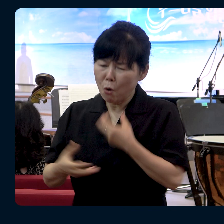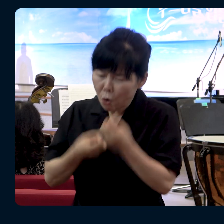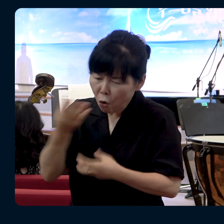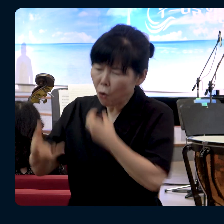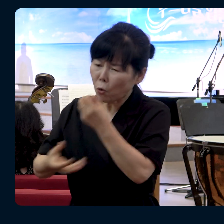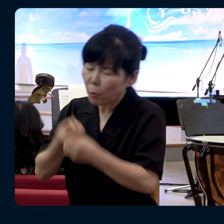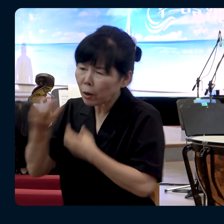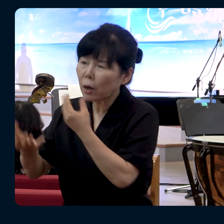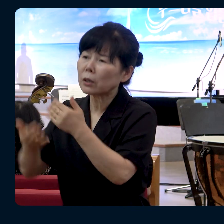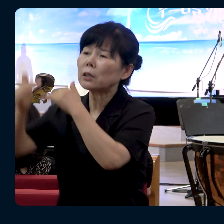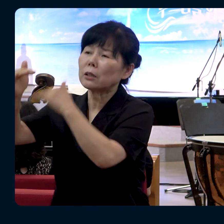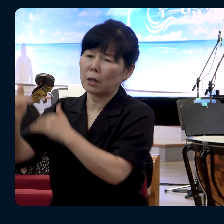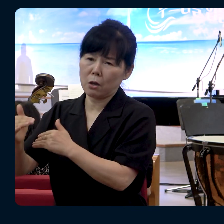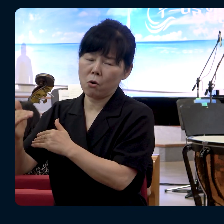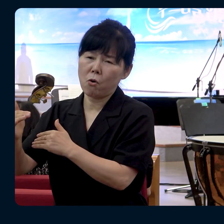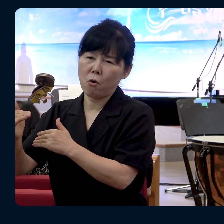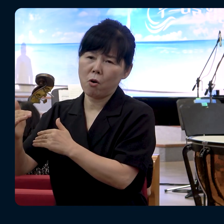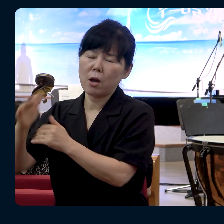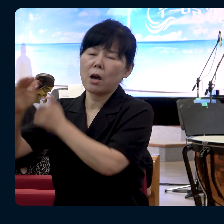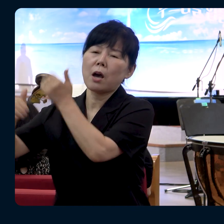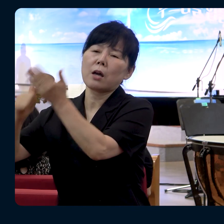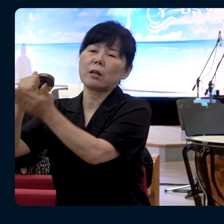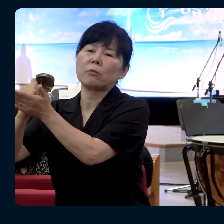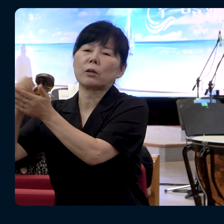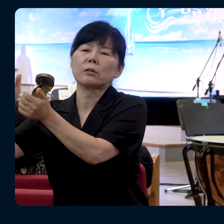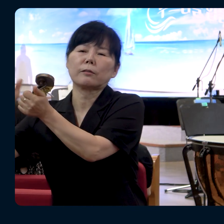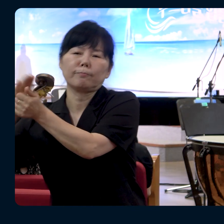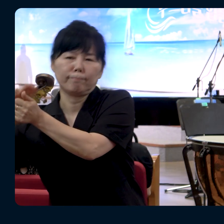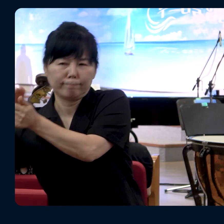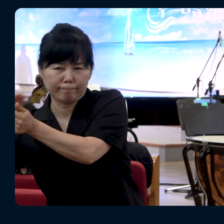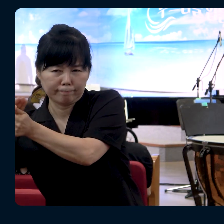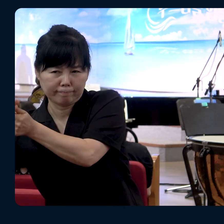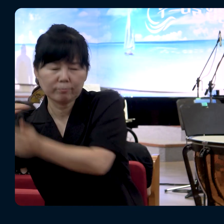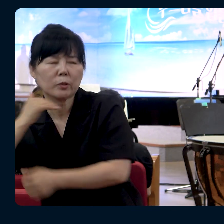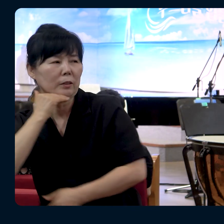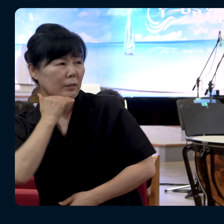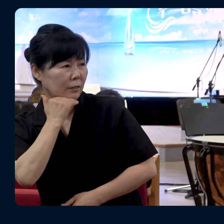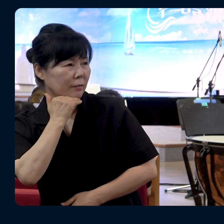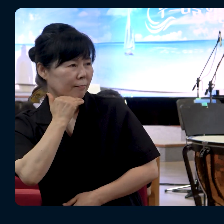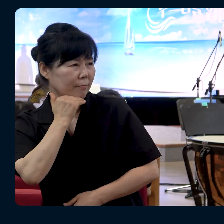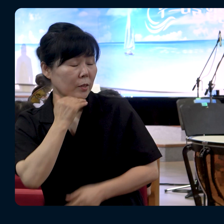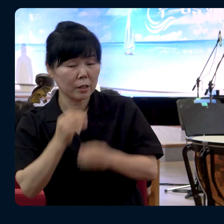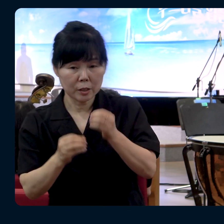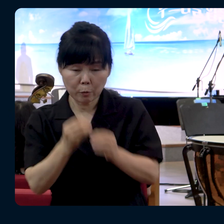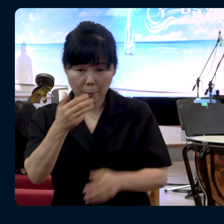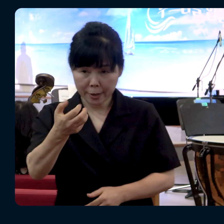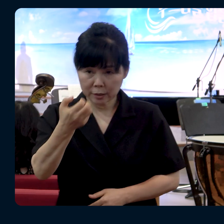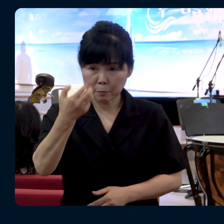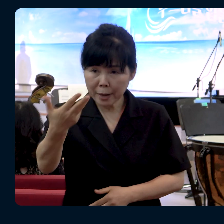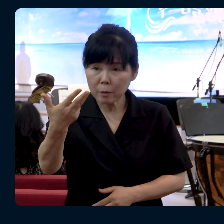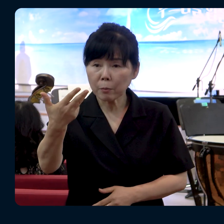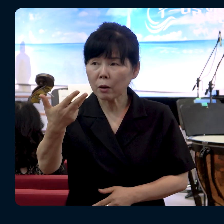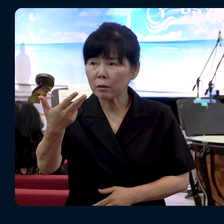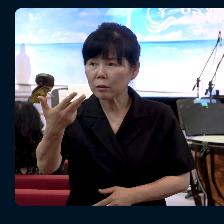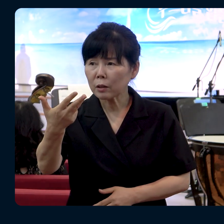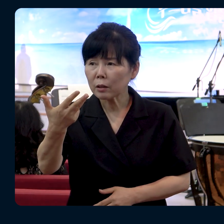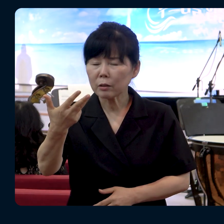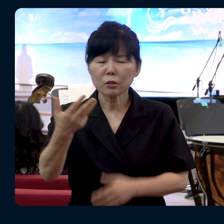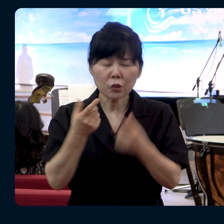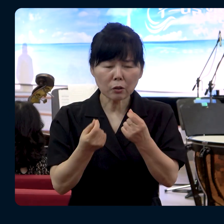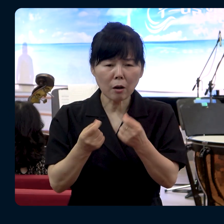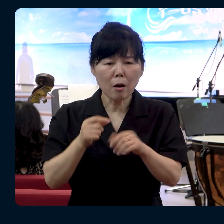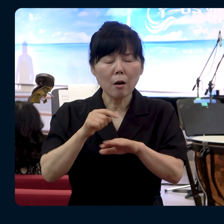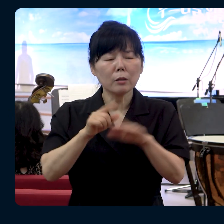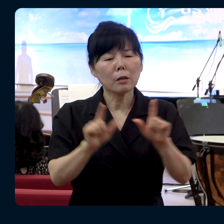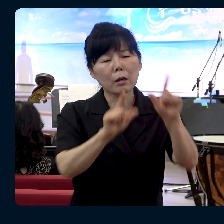앞에 올려드리는지를 헤아리고 기다리고 있는 분이시다. 시편 88편처럼 우리 삶이 너무 침체되었어요.